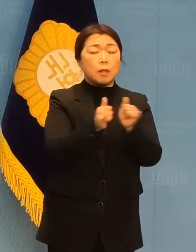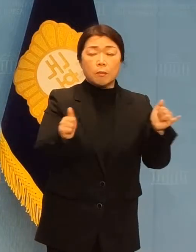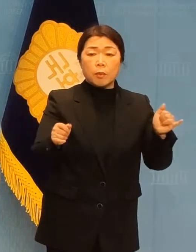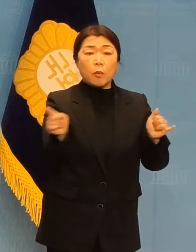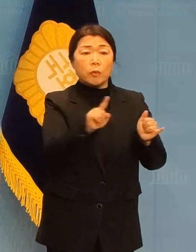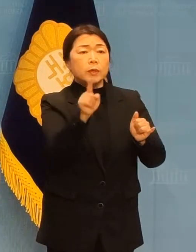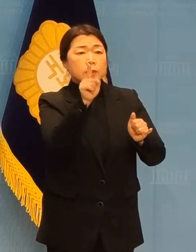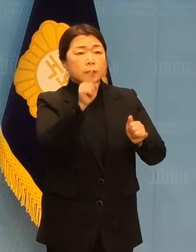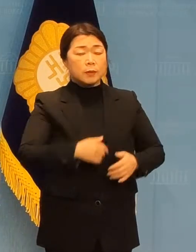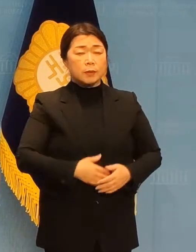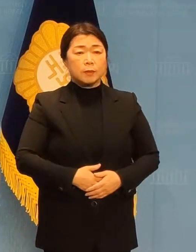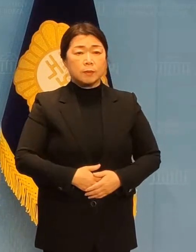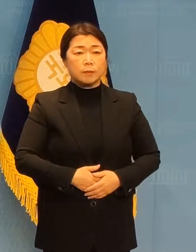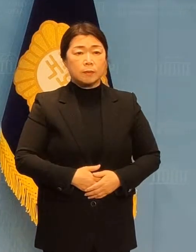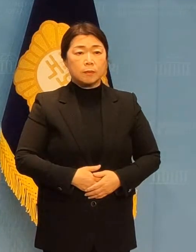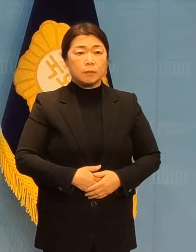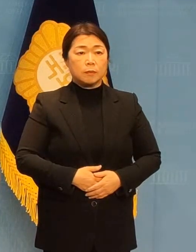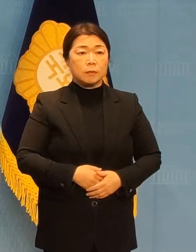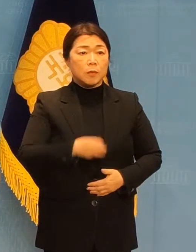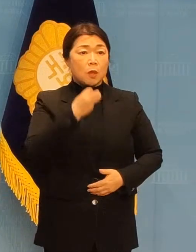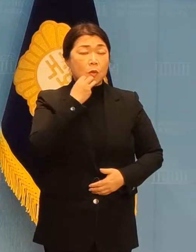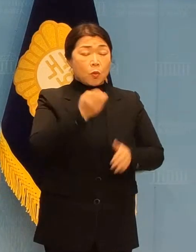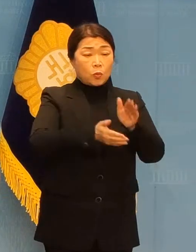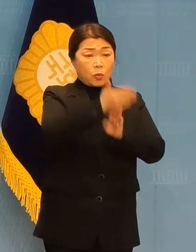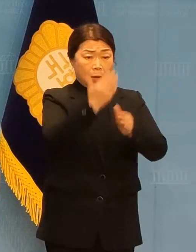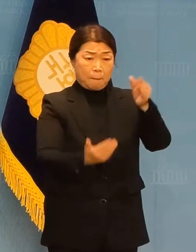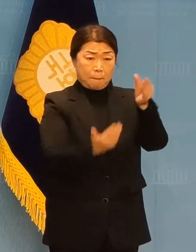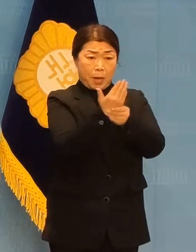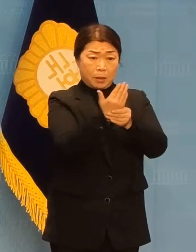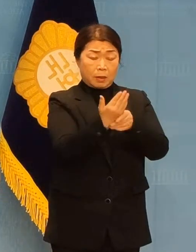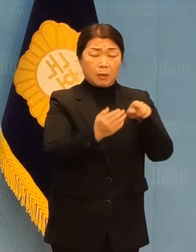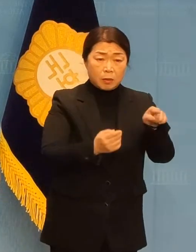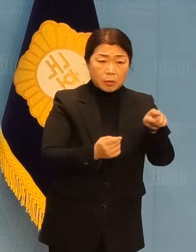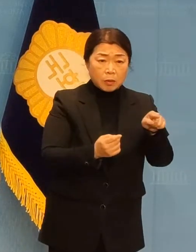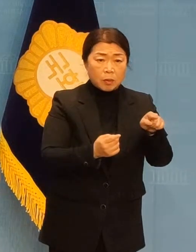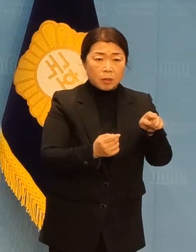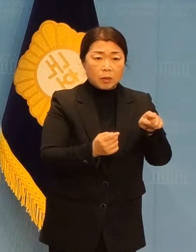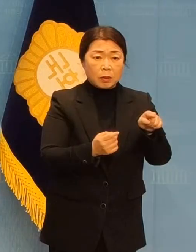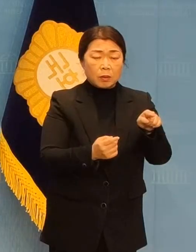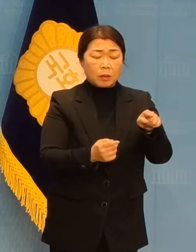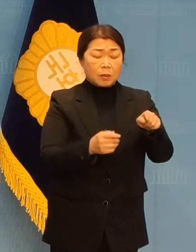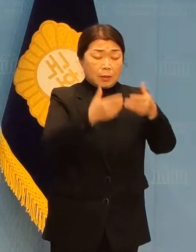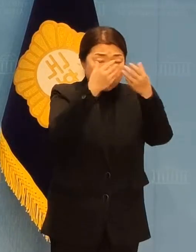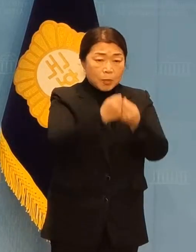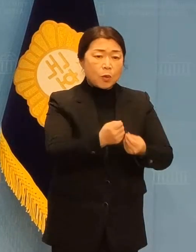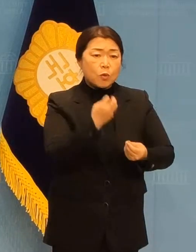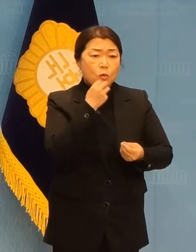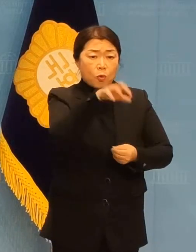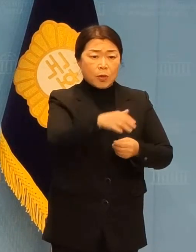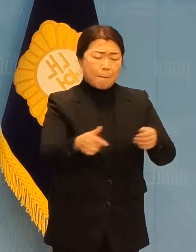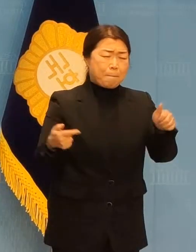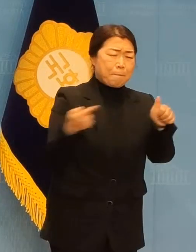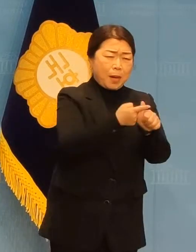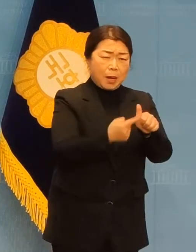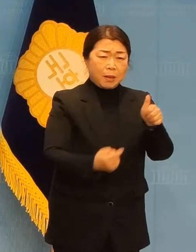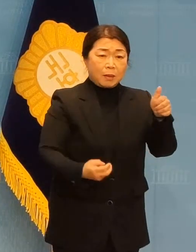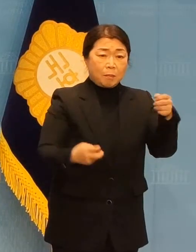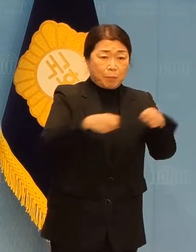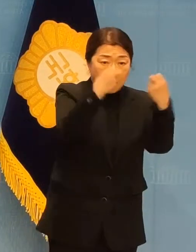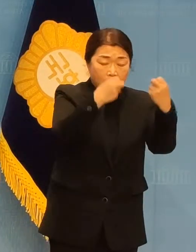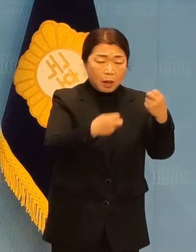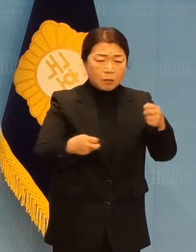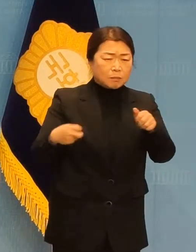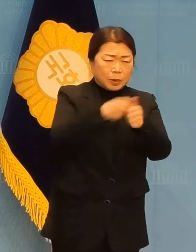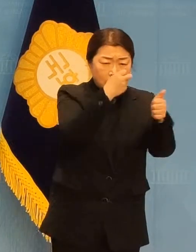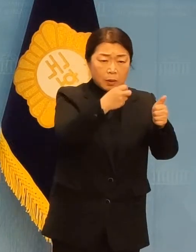서울 도심에서 발생한 일반 강력사건 현장도 몇 시간씩 보존하며 아주 사소한 교통사고조차도 몇